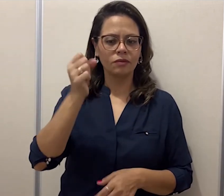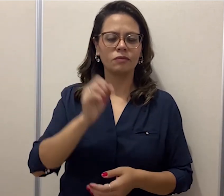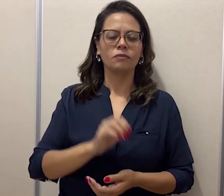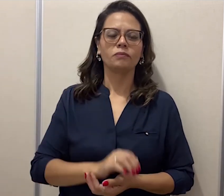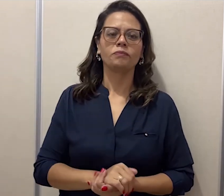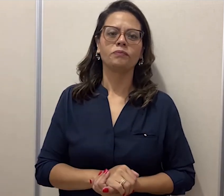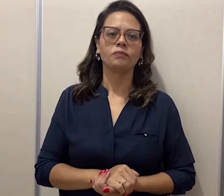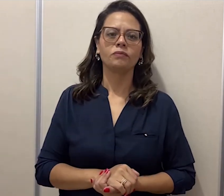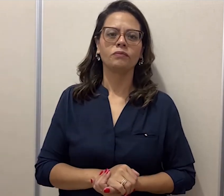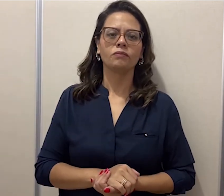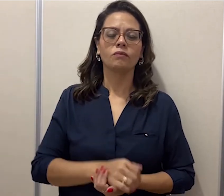branco